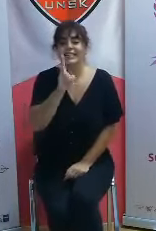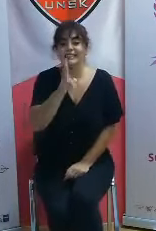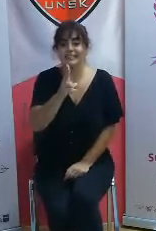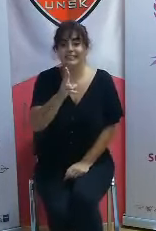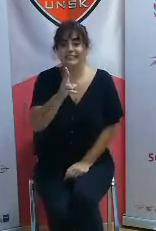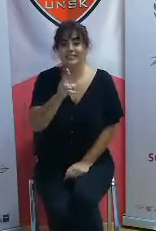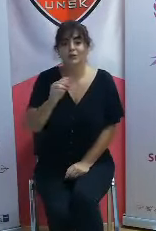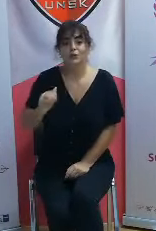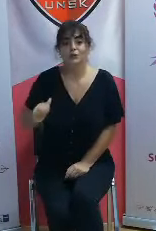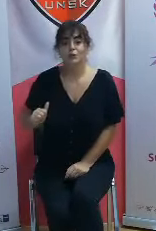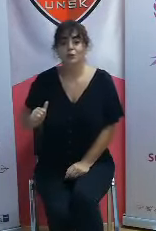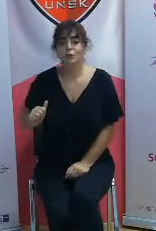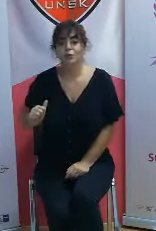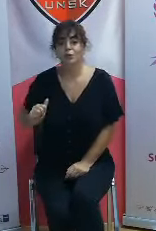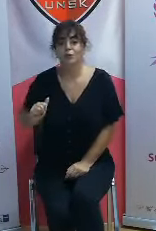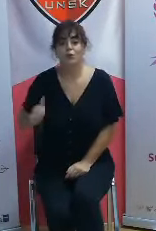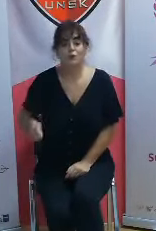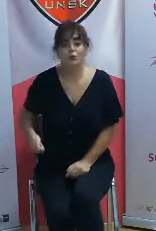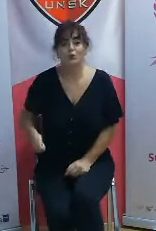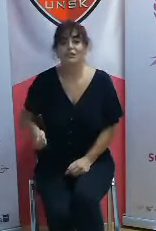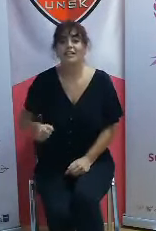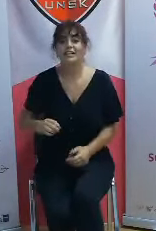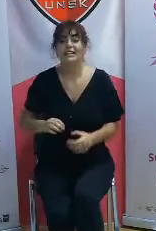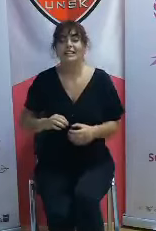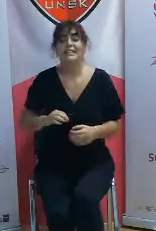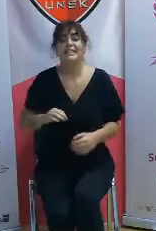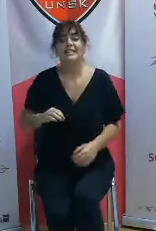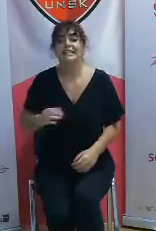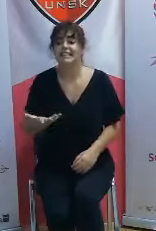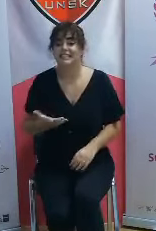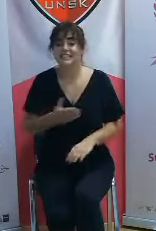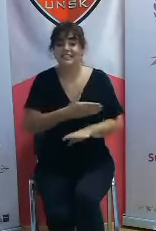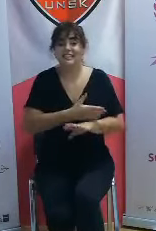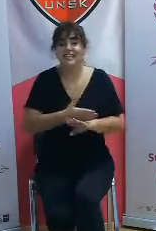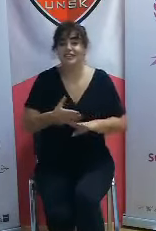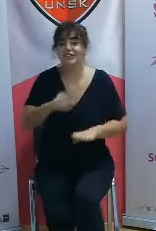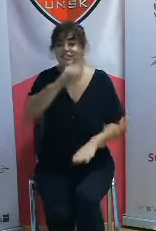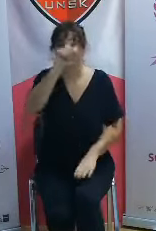Senin günün nasıl geçti?